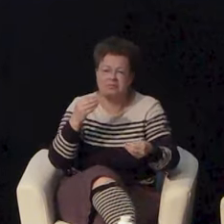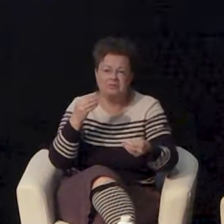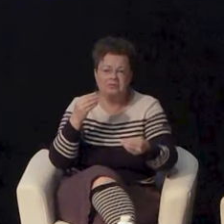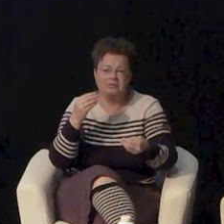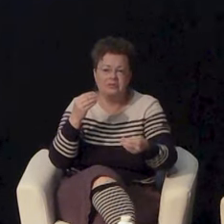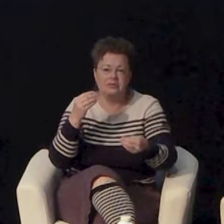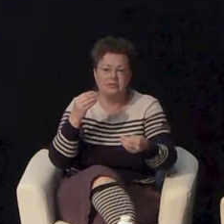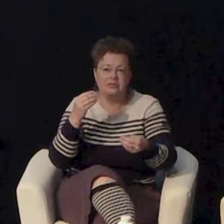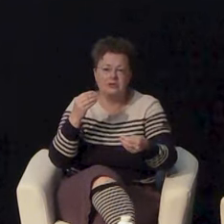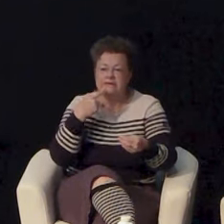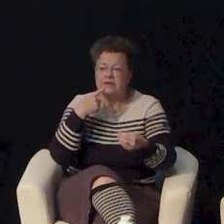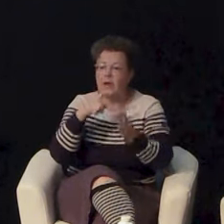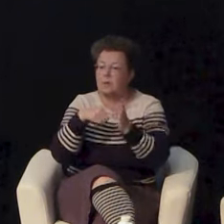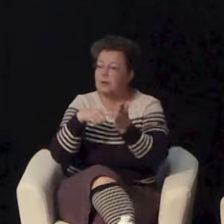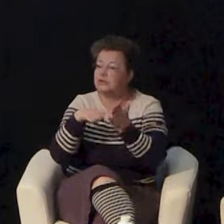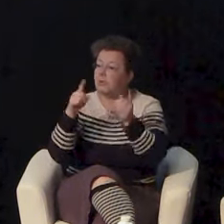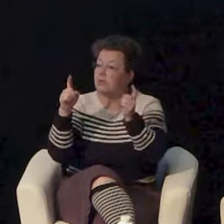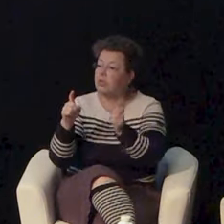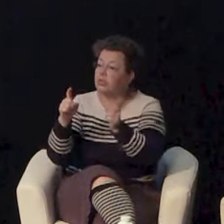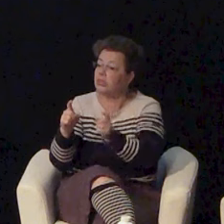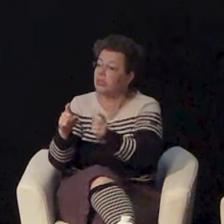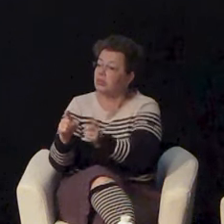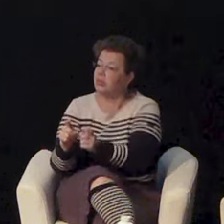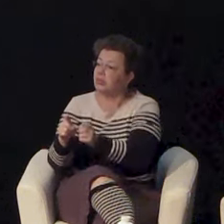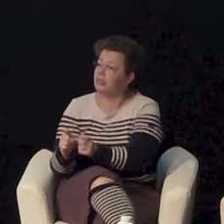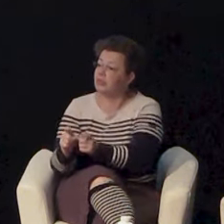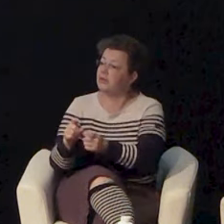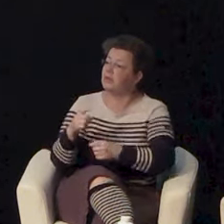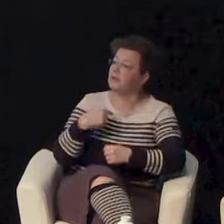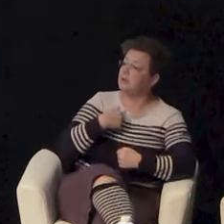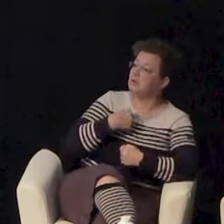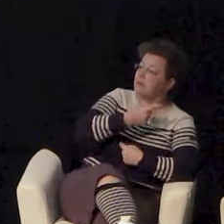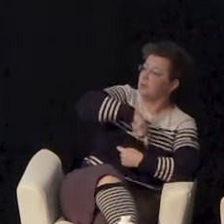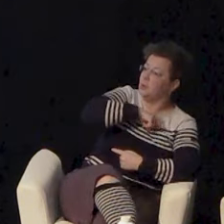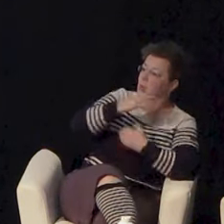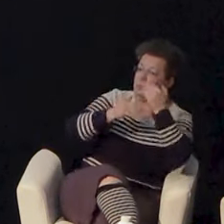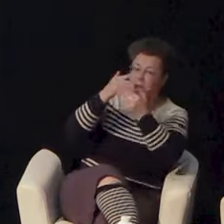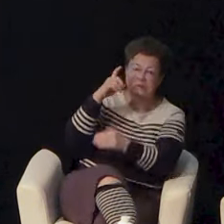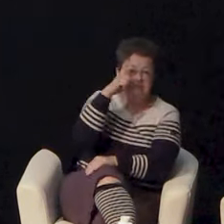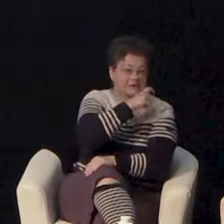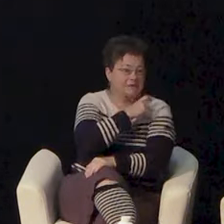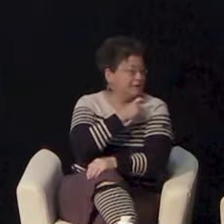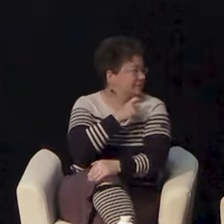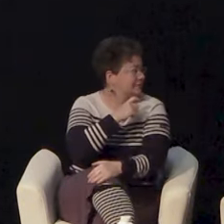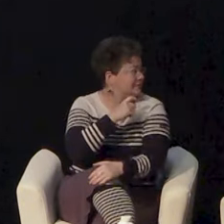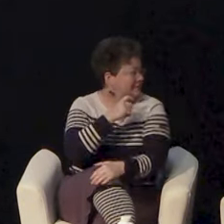correction en français du prof. Et du coup, ça fait une espèce d'interférence. Et donc,